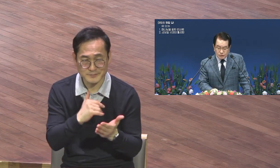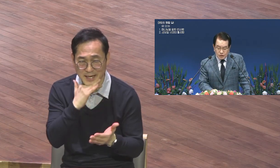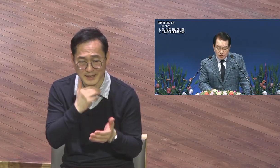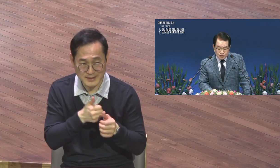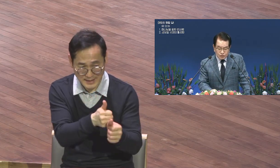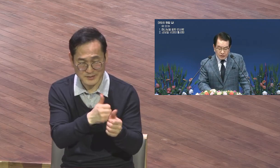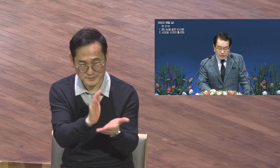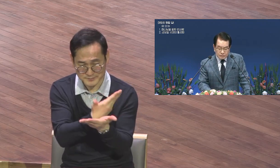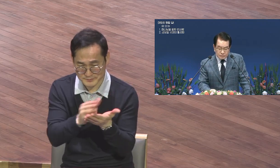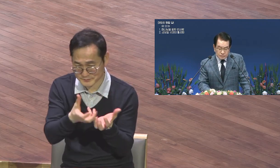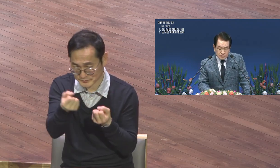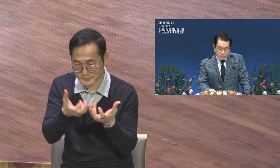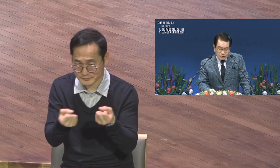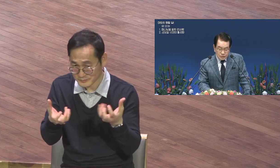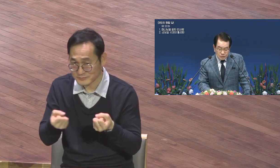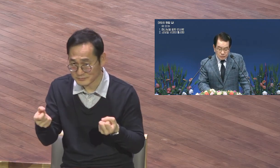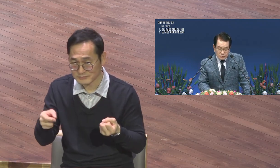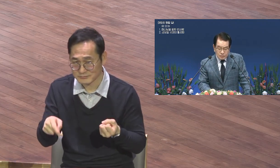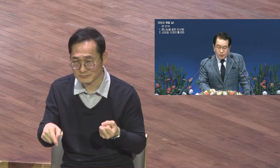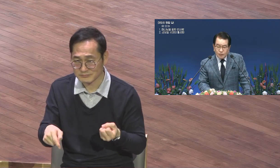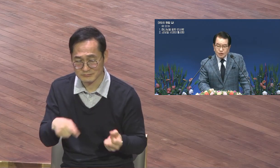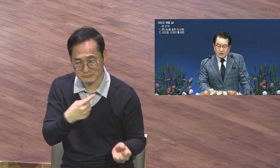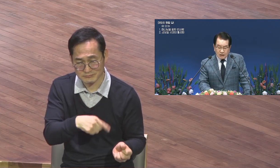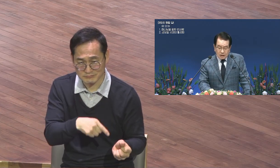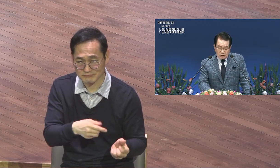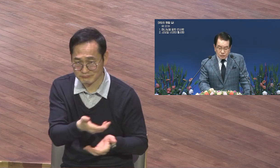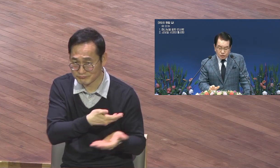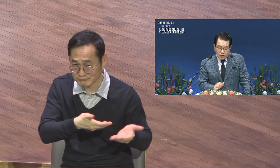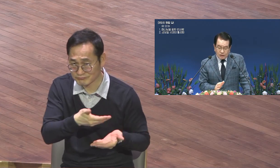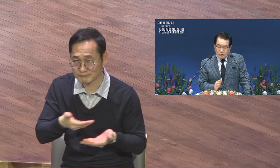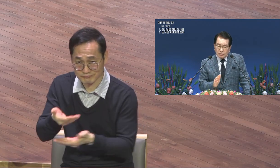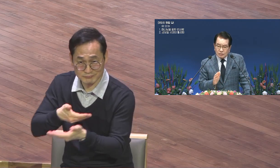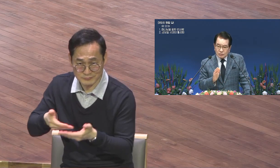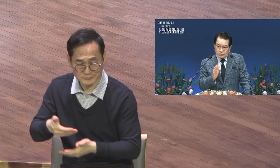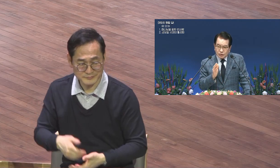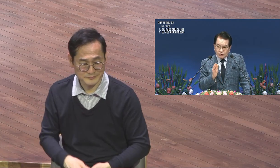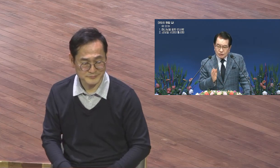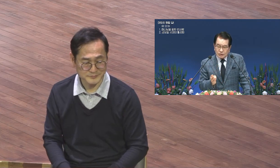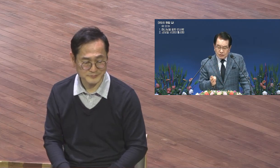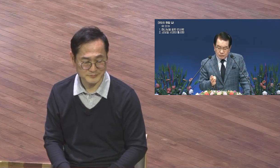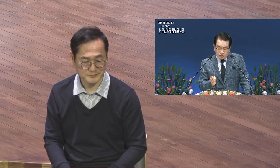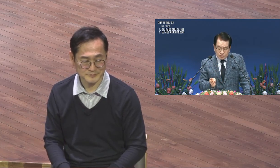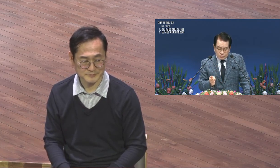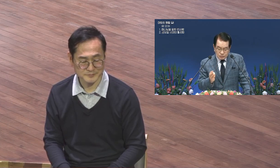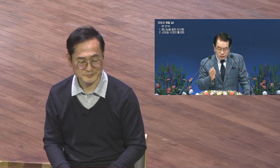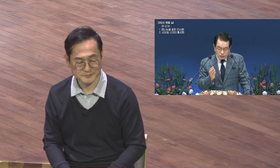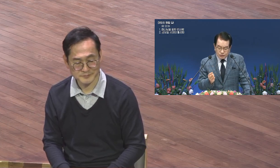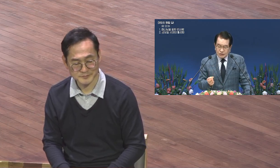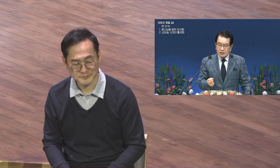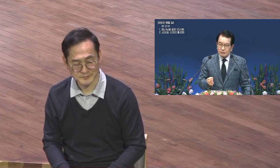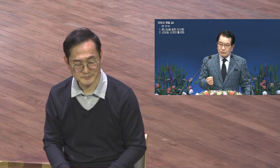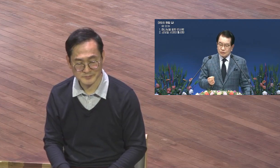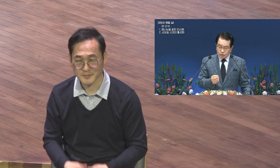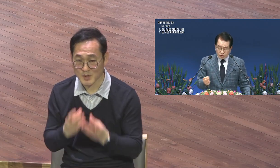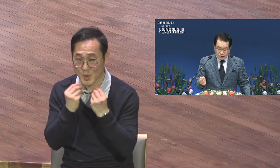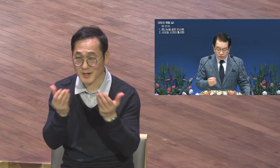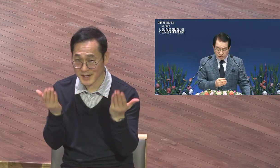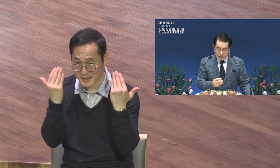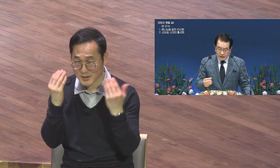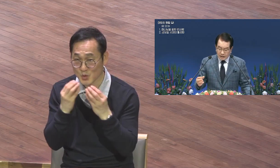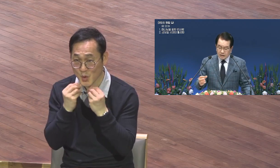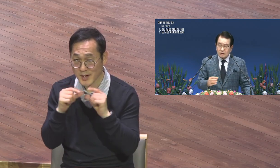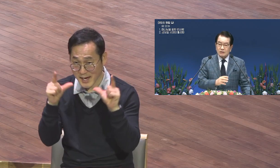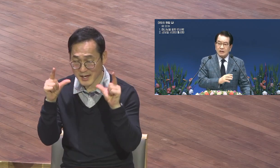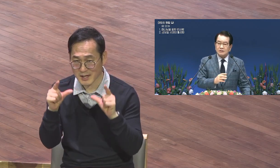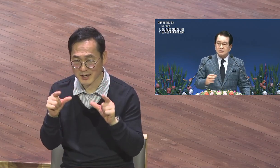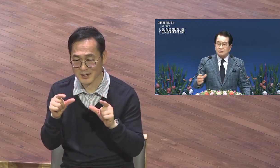다양한 전문성을 구축해 놓고 본부 진행하는 토요일날요 초등신학, 청소년신학, 전도신학은